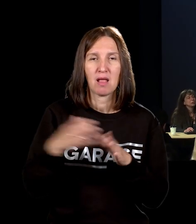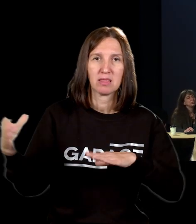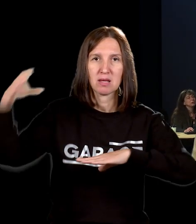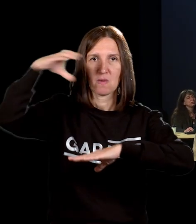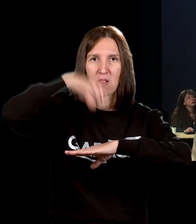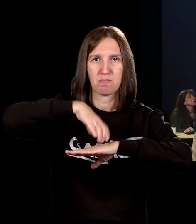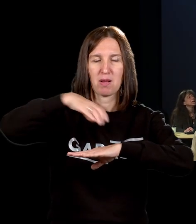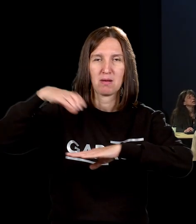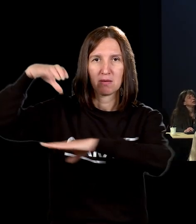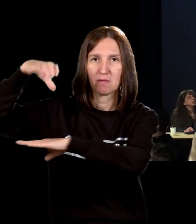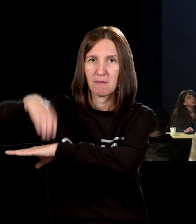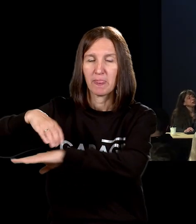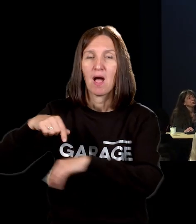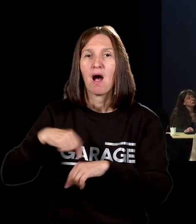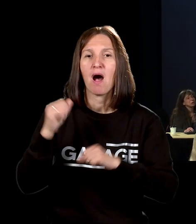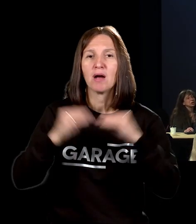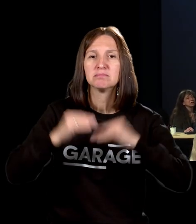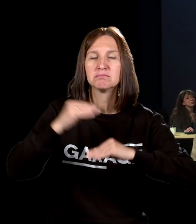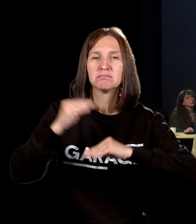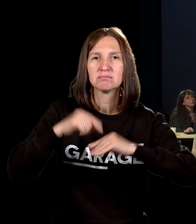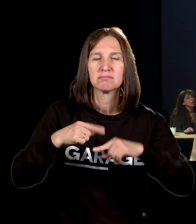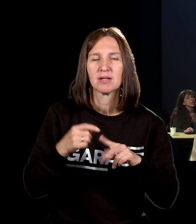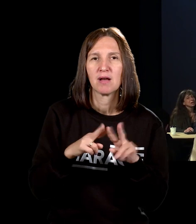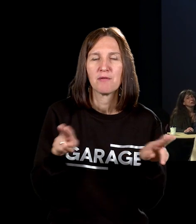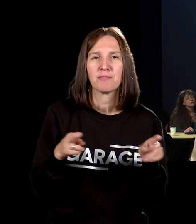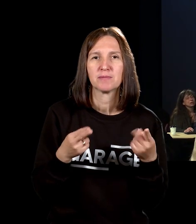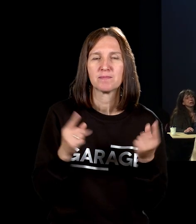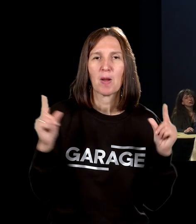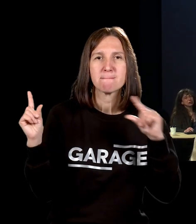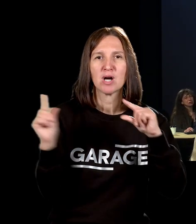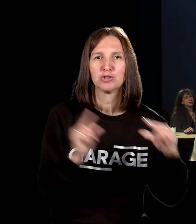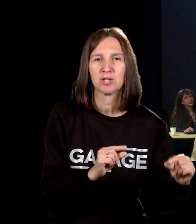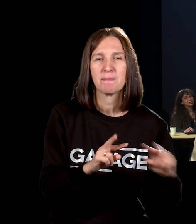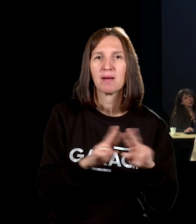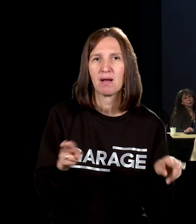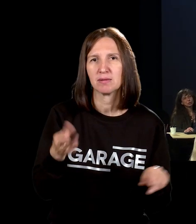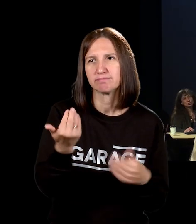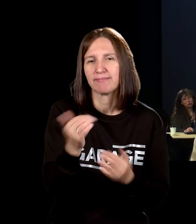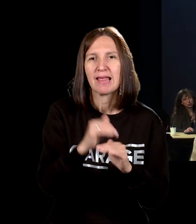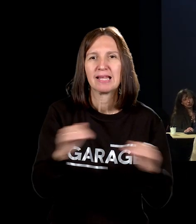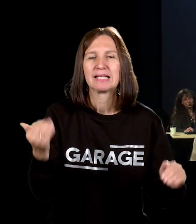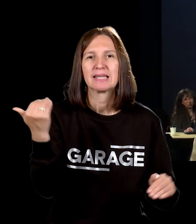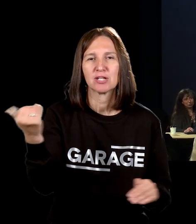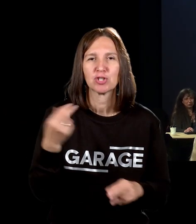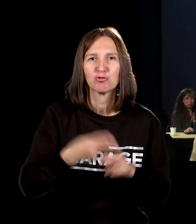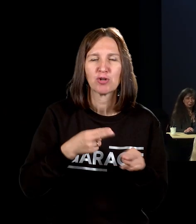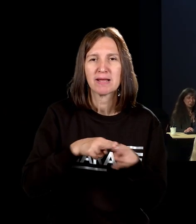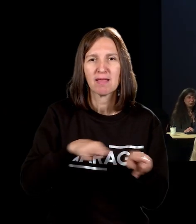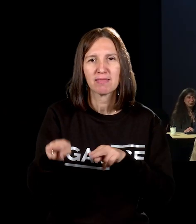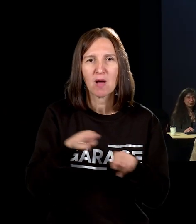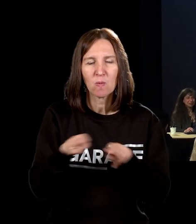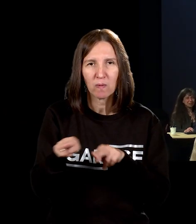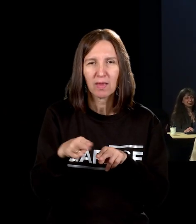без колпаков выставлены, сделанные в масштабе, знаете, вот как железные дороги игрушечные, чтобы там были